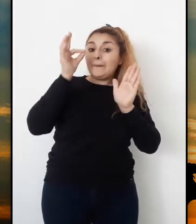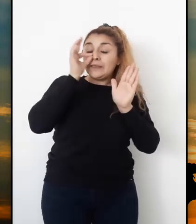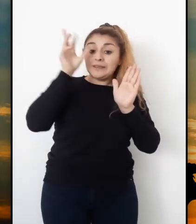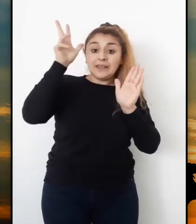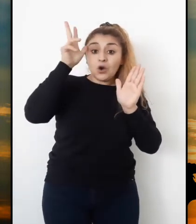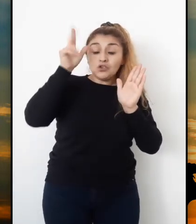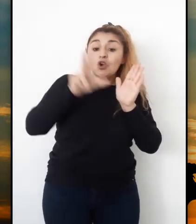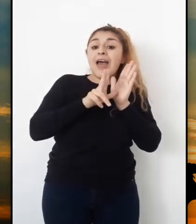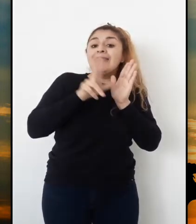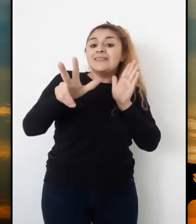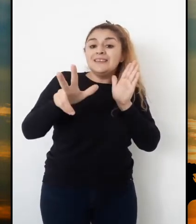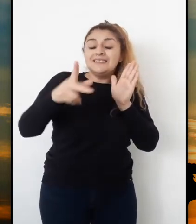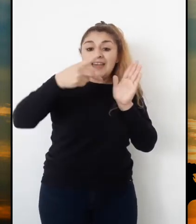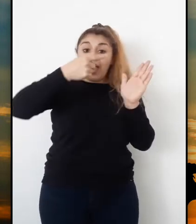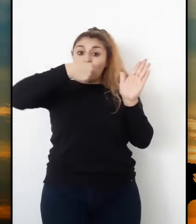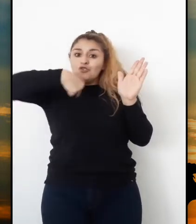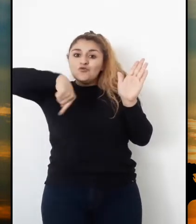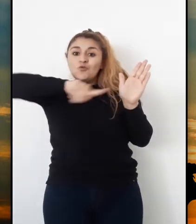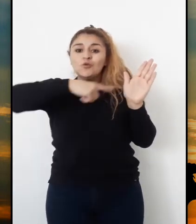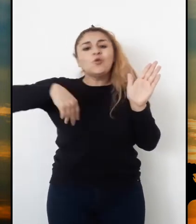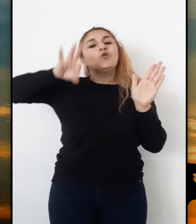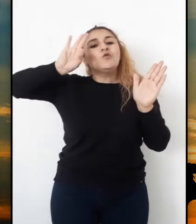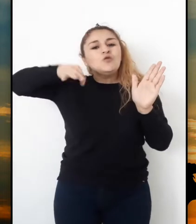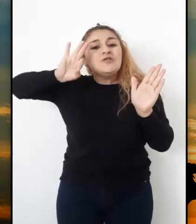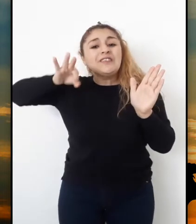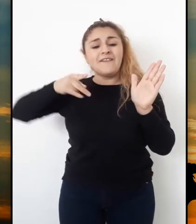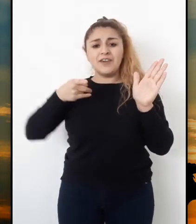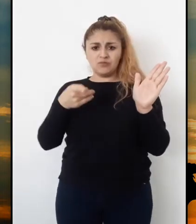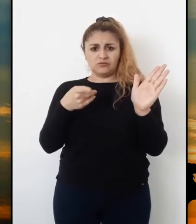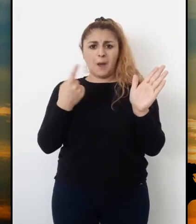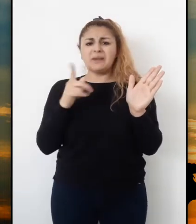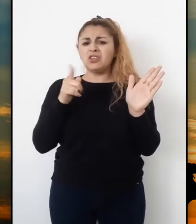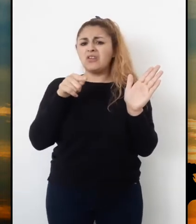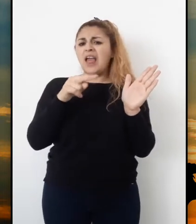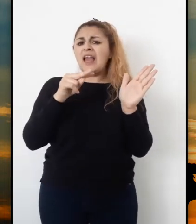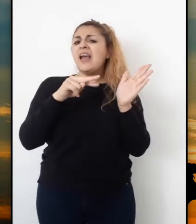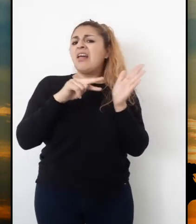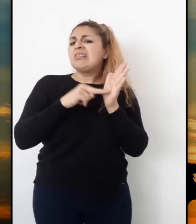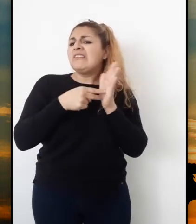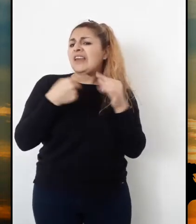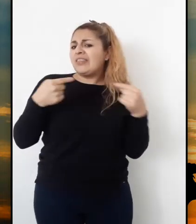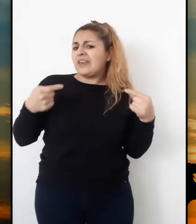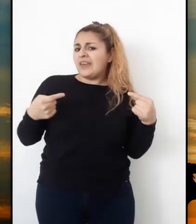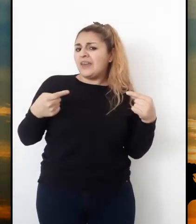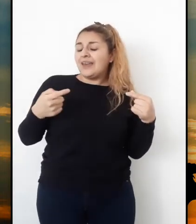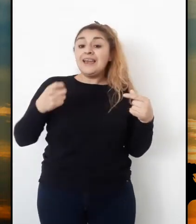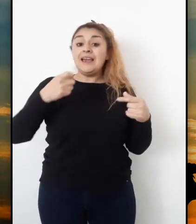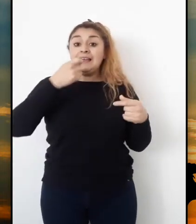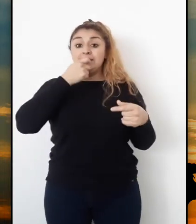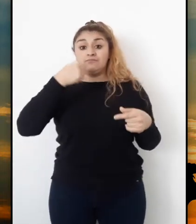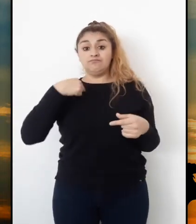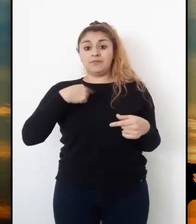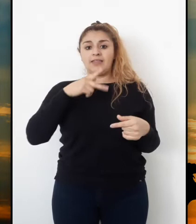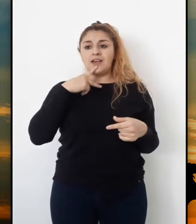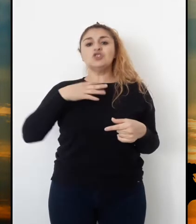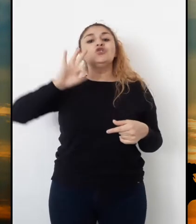eso quiere decir estoy seguro. C'est Dieu qui nous a promis cela. Es Dios que lo prometió. C'est le